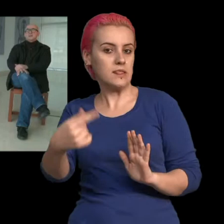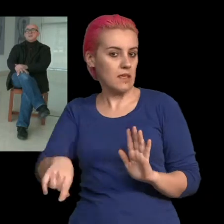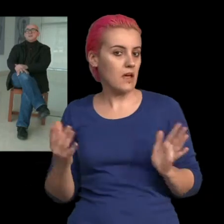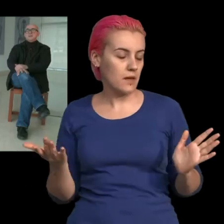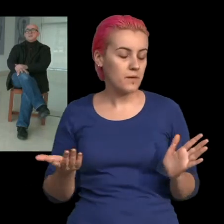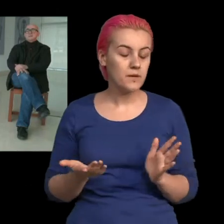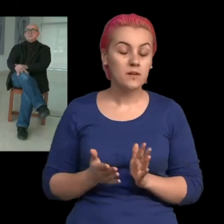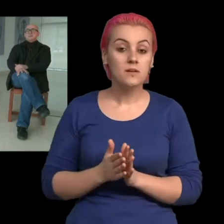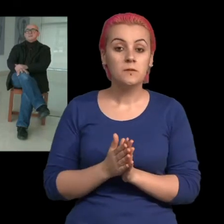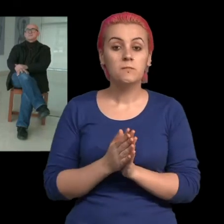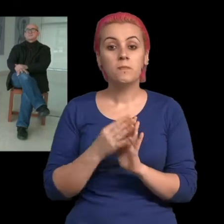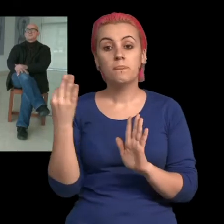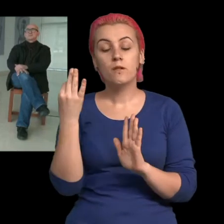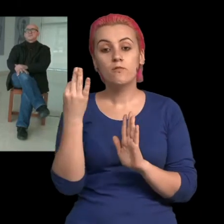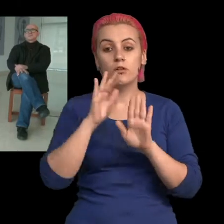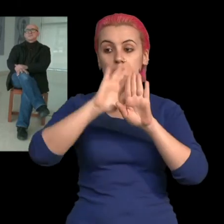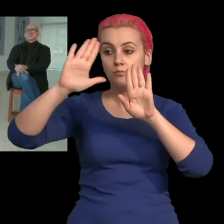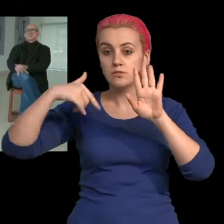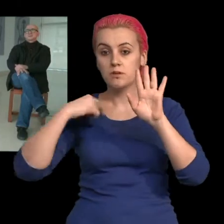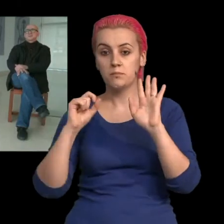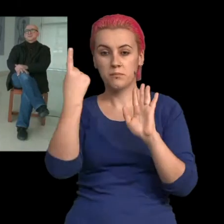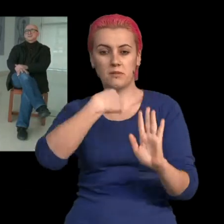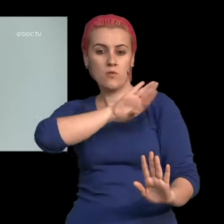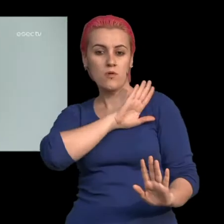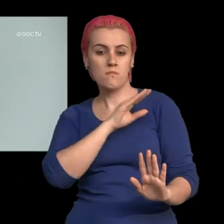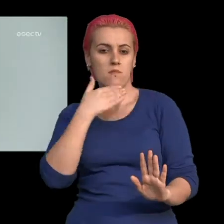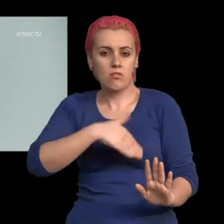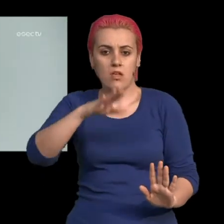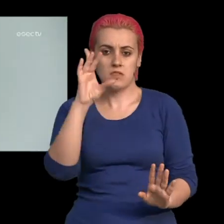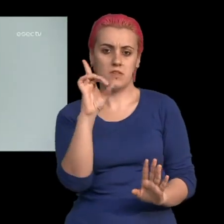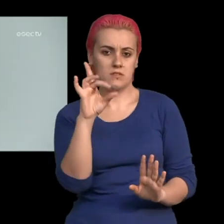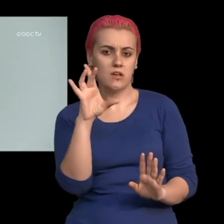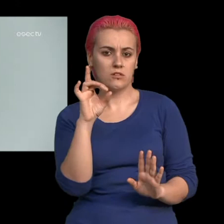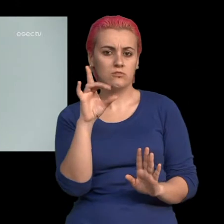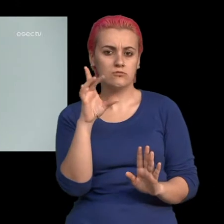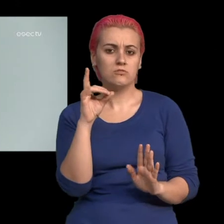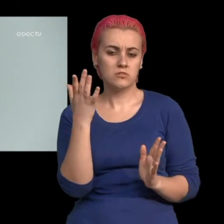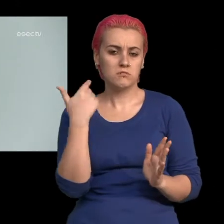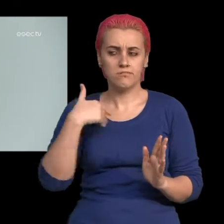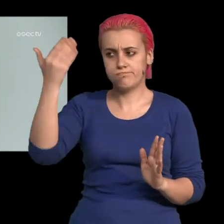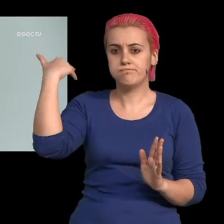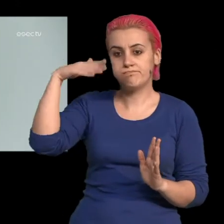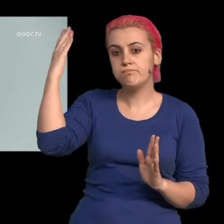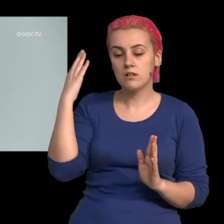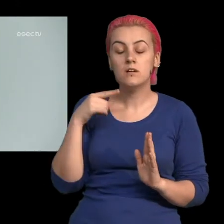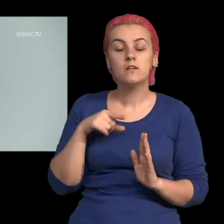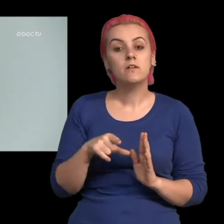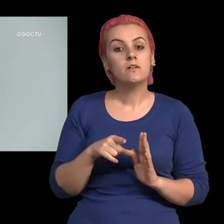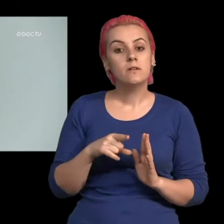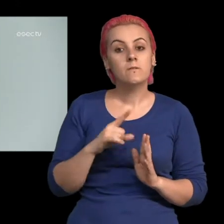E eu fiz as minhas primeiras exposições em Coimbra, com 16 anos, mostrar as habilidades da altura.